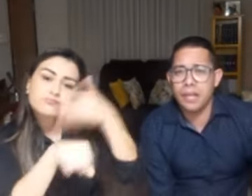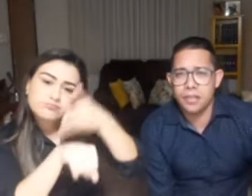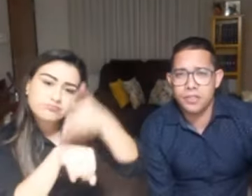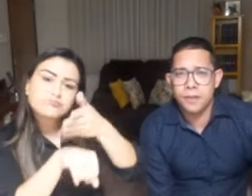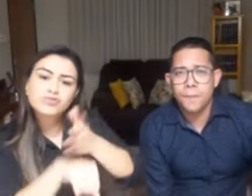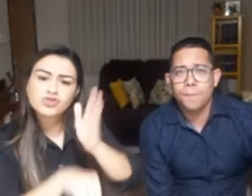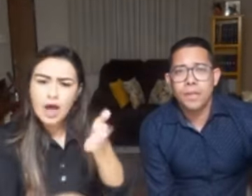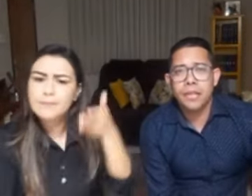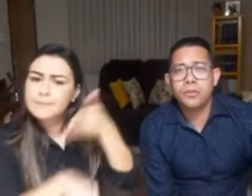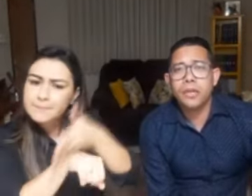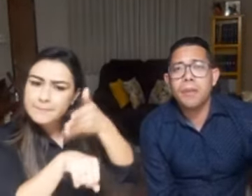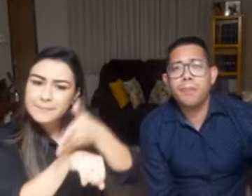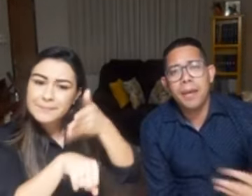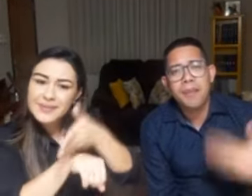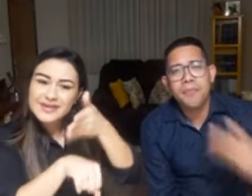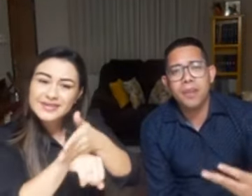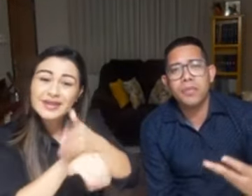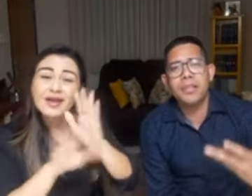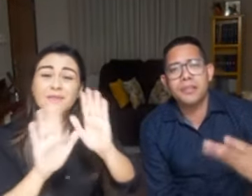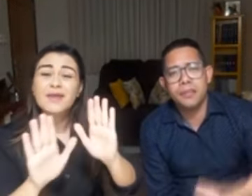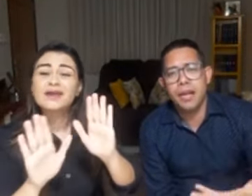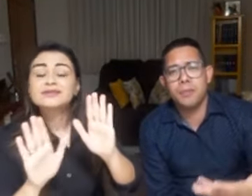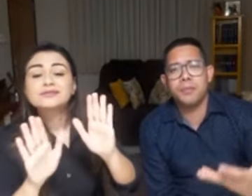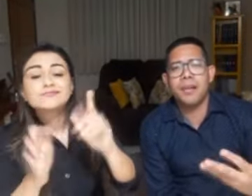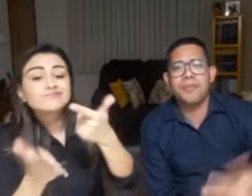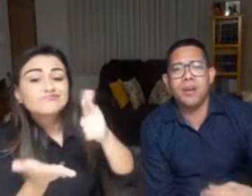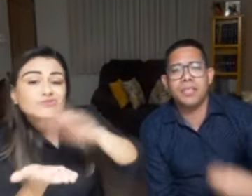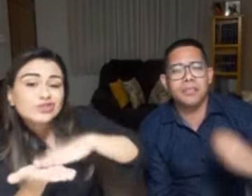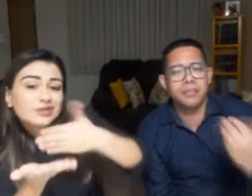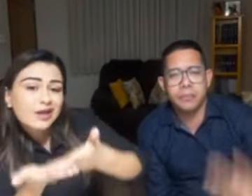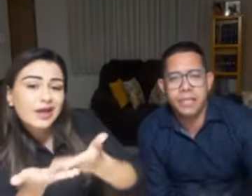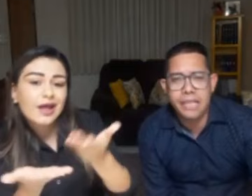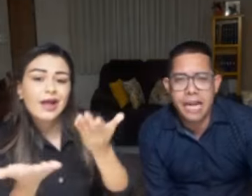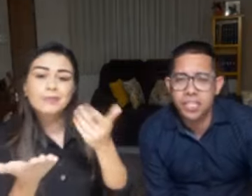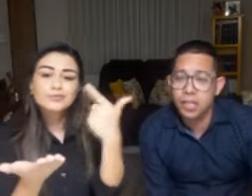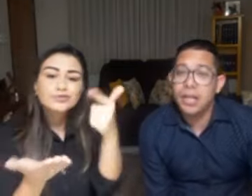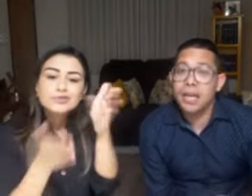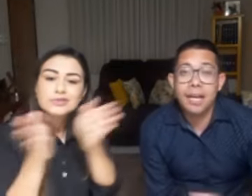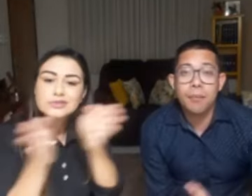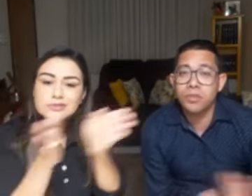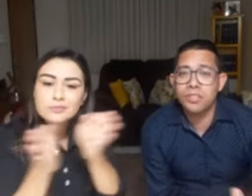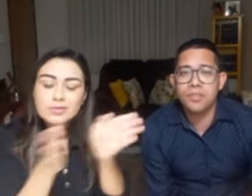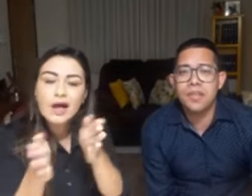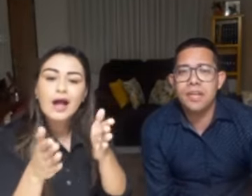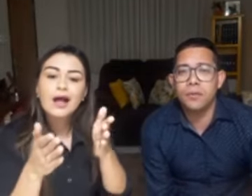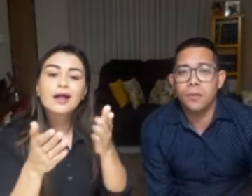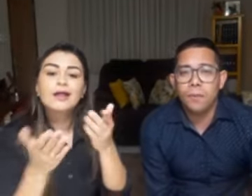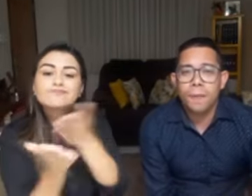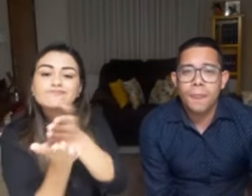a igreja, né? Só que pela falta desse intérprete, pela falta dessa acessibilidade, ele acabou se desviando.